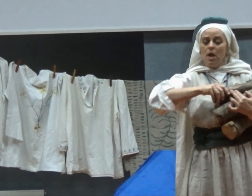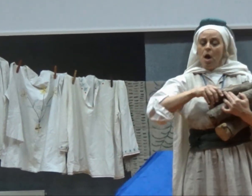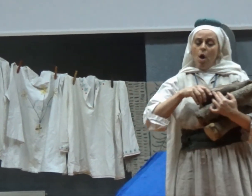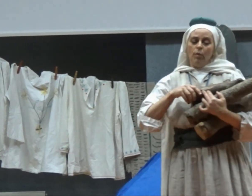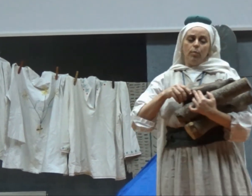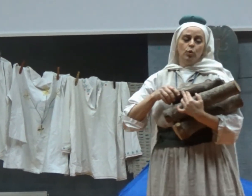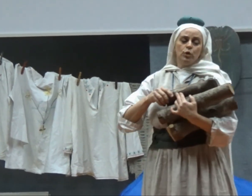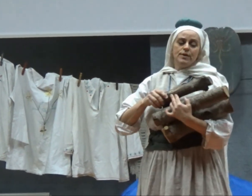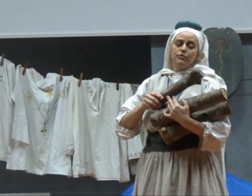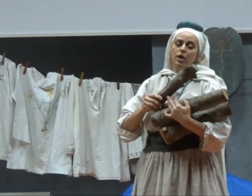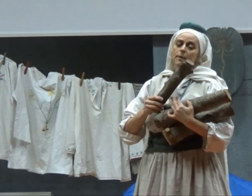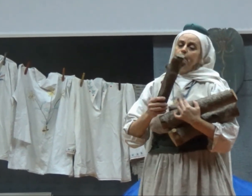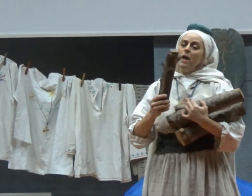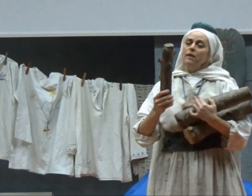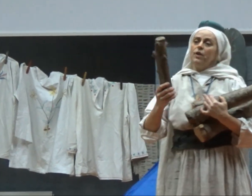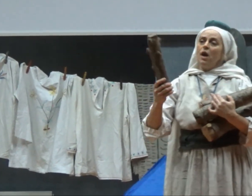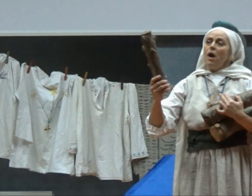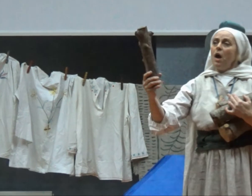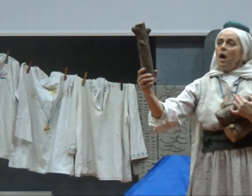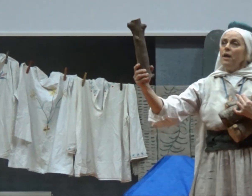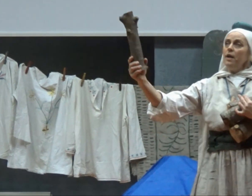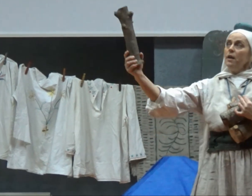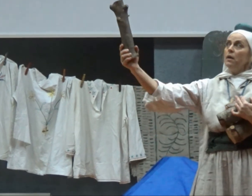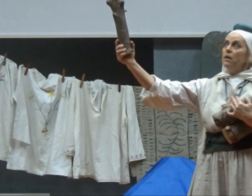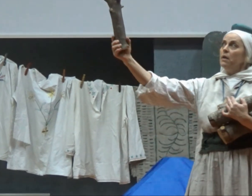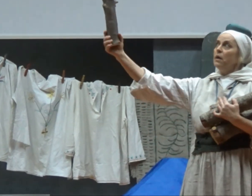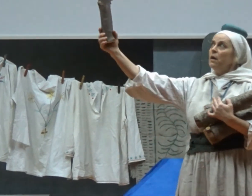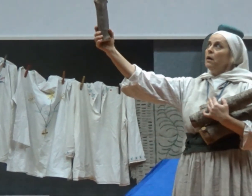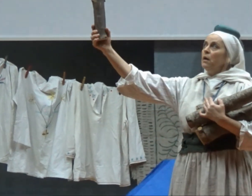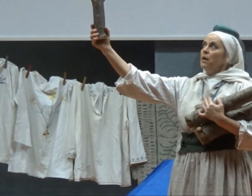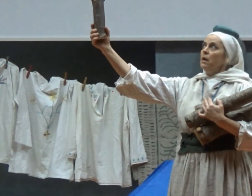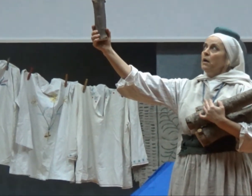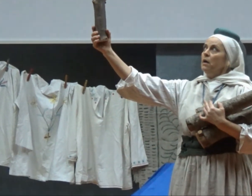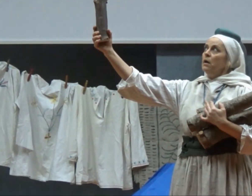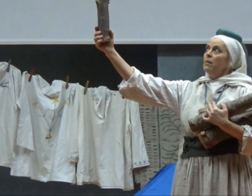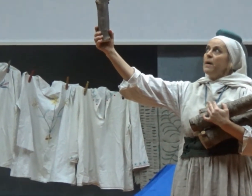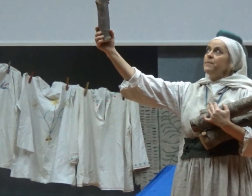užaugsit, būsit kaip medeliai.